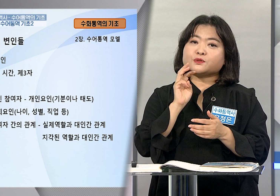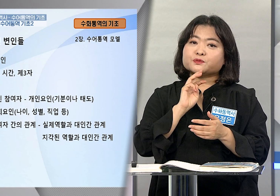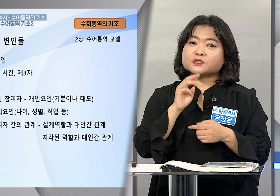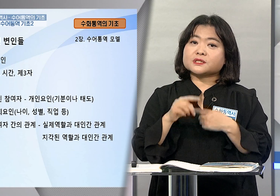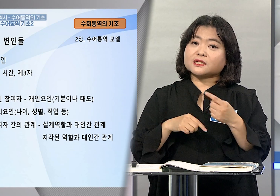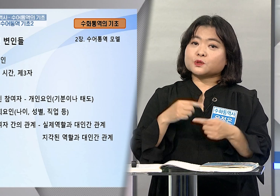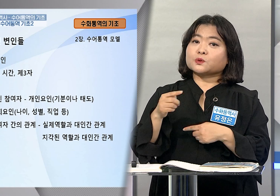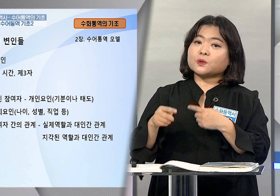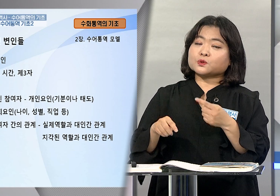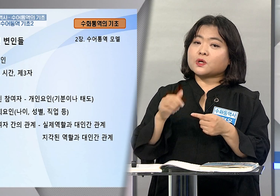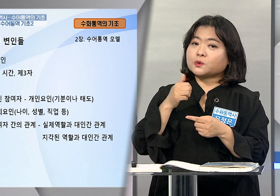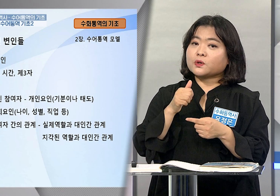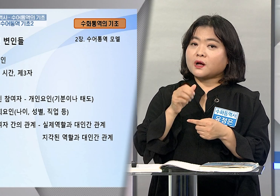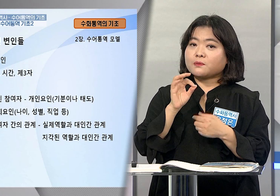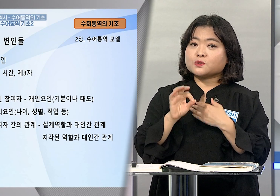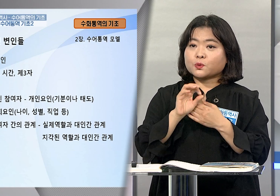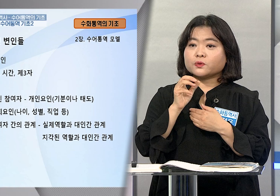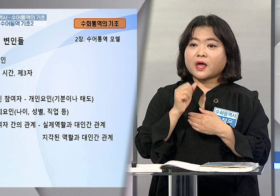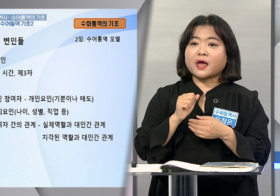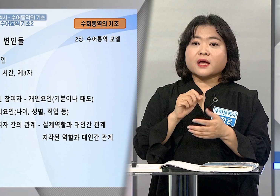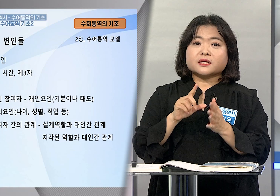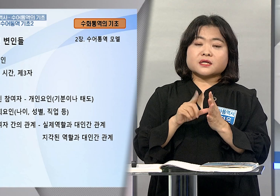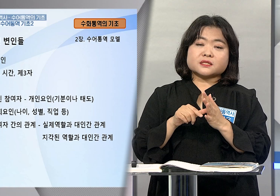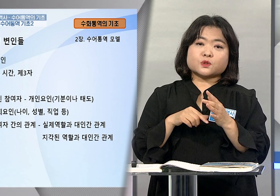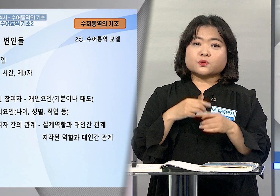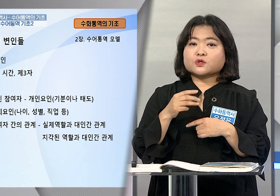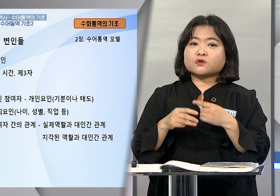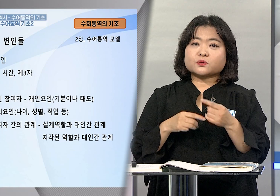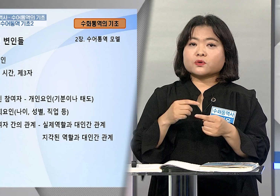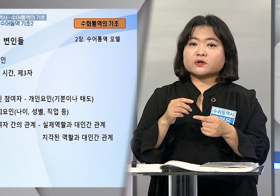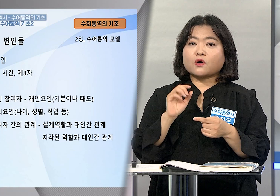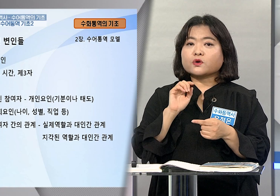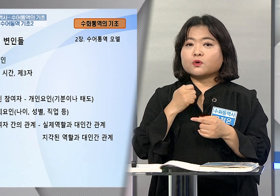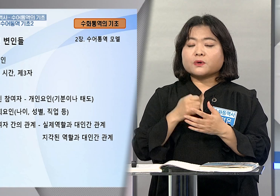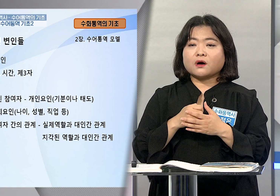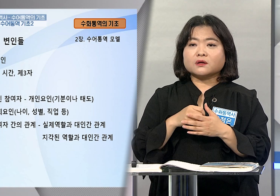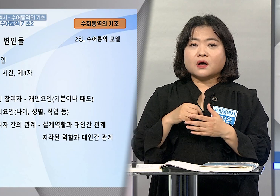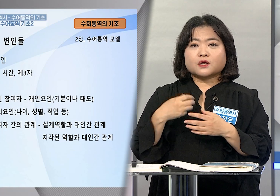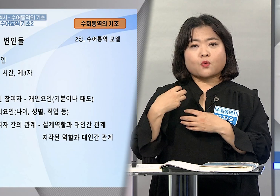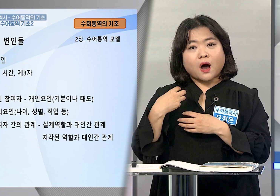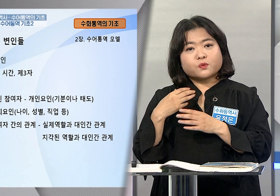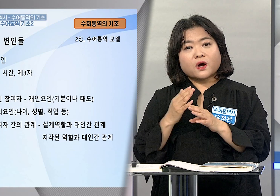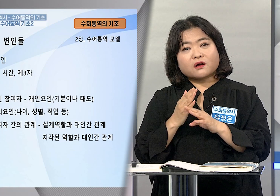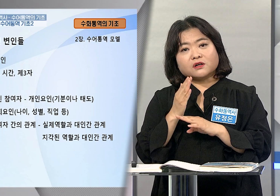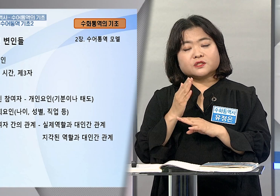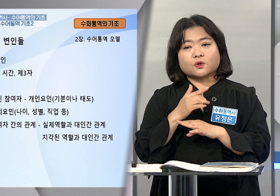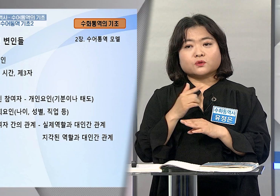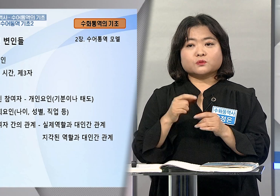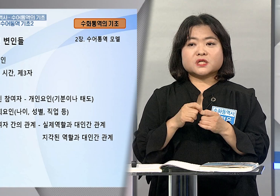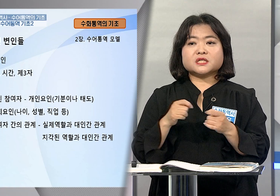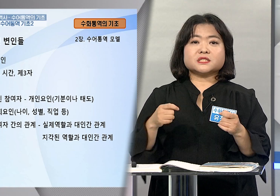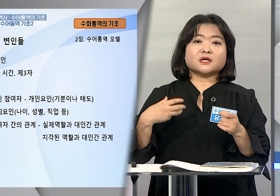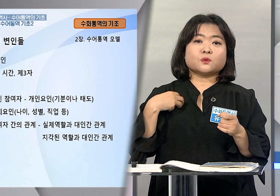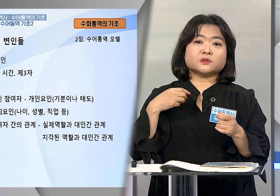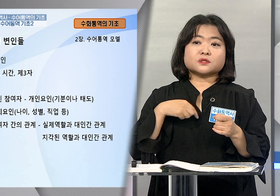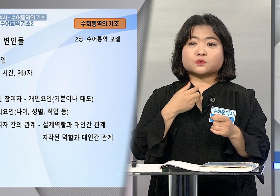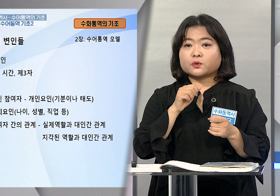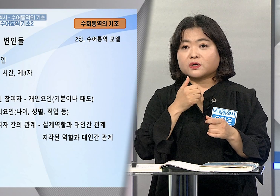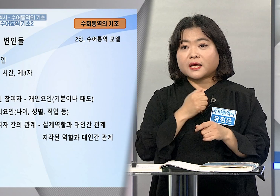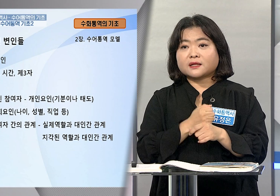30분씩 사실 교대로 수화통역을 하면 좋은데 이 교대 수화통역이 어려우면 이게 과부하가 걸리죠. 너무 긴 시간을 혼자서 통역을